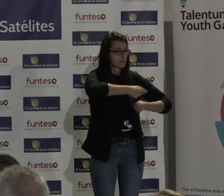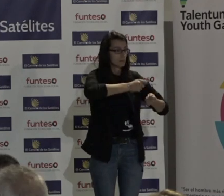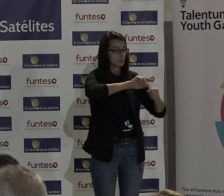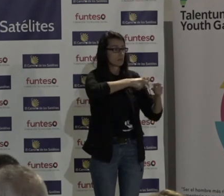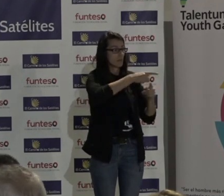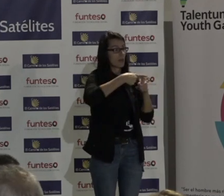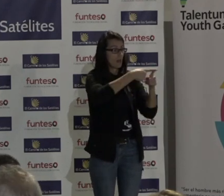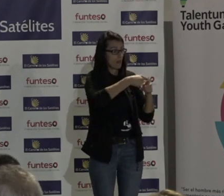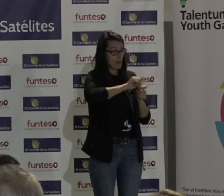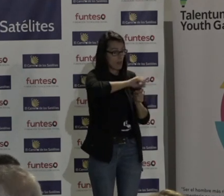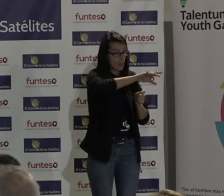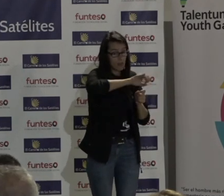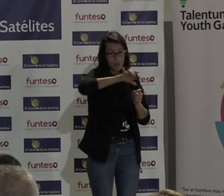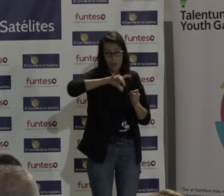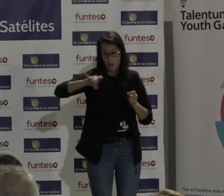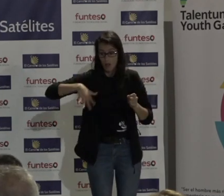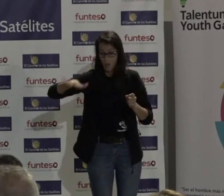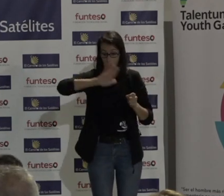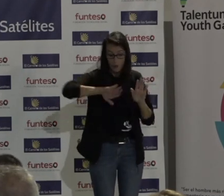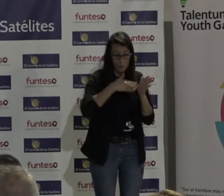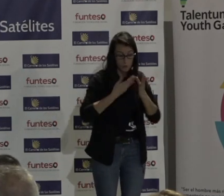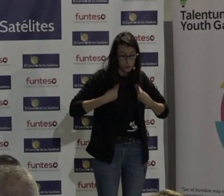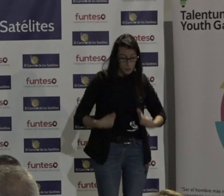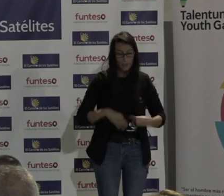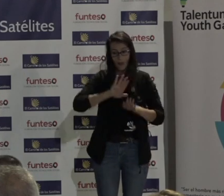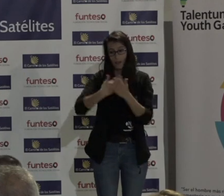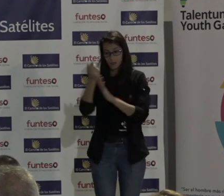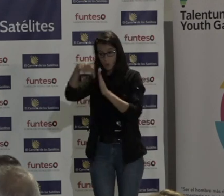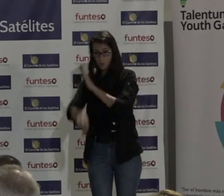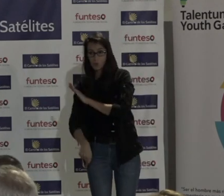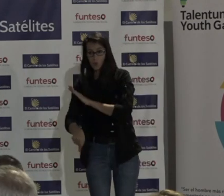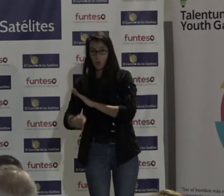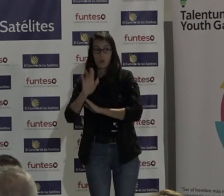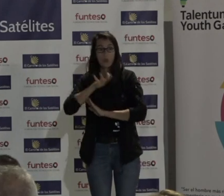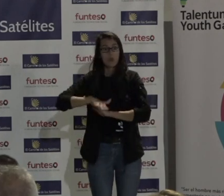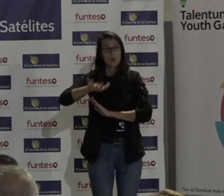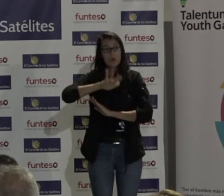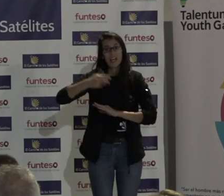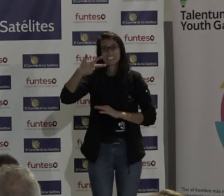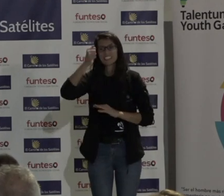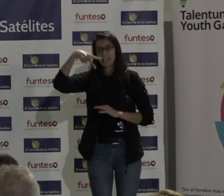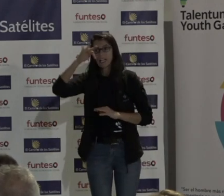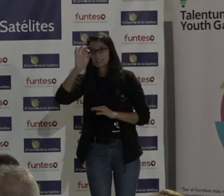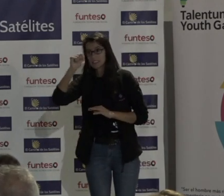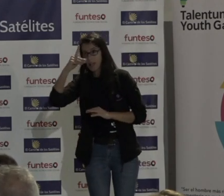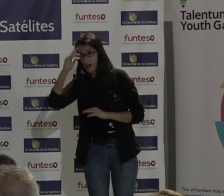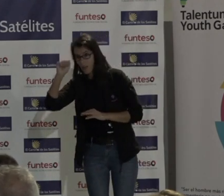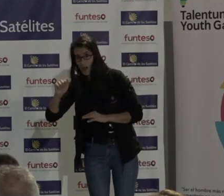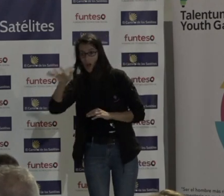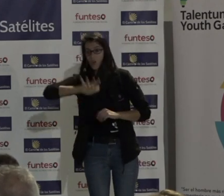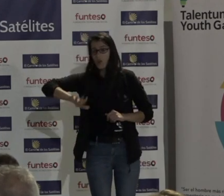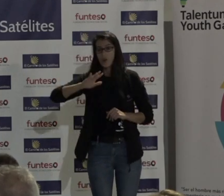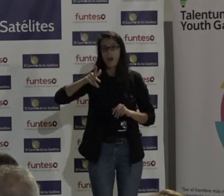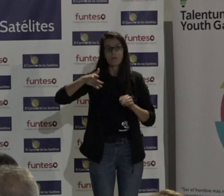el territorio que hay de Puerto Marín hacia el sur, hacia Chantada, hacia Escairón,